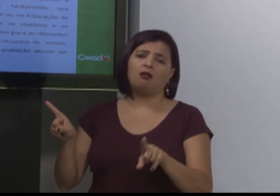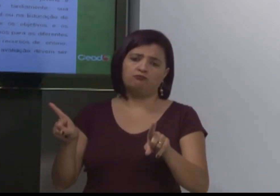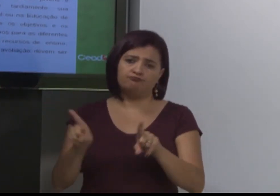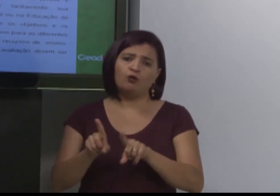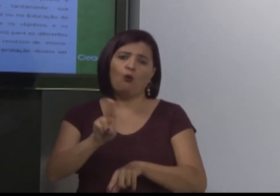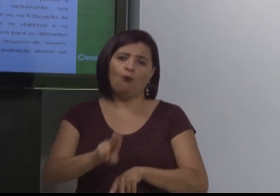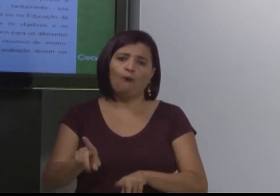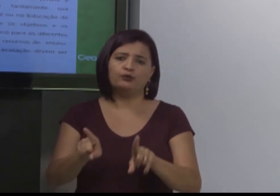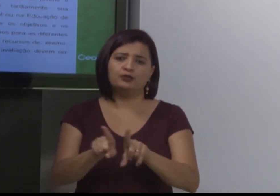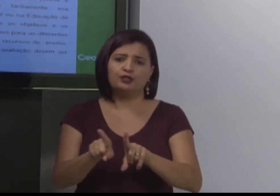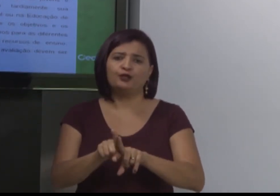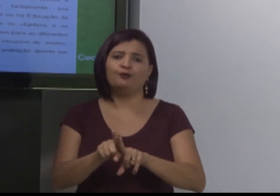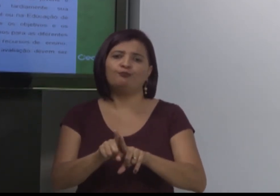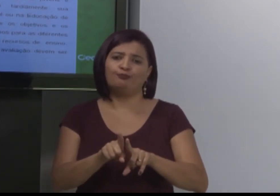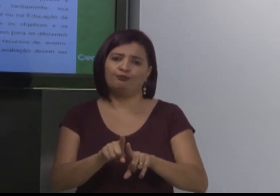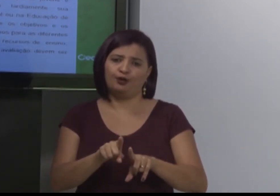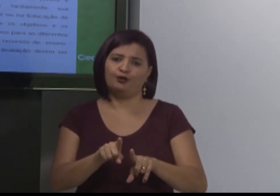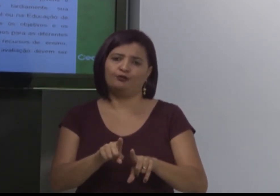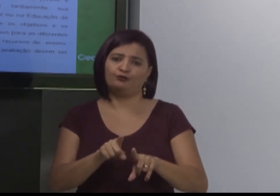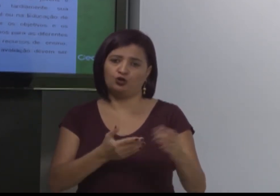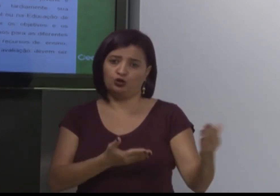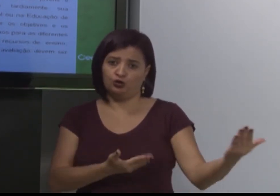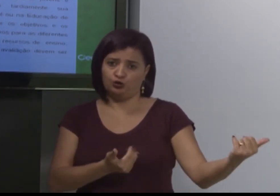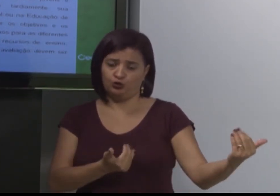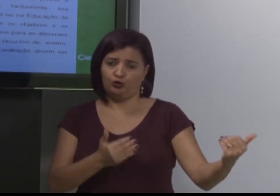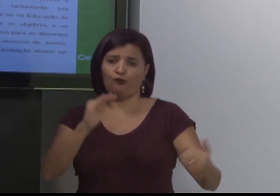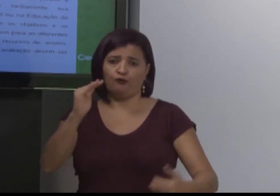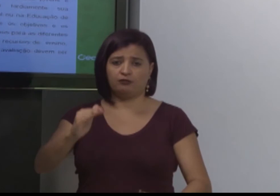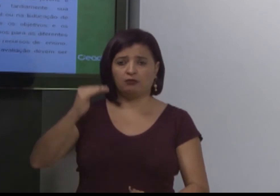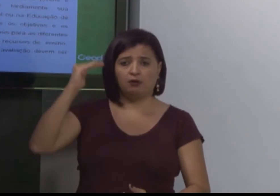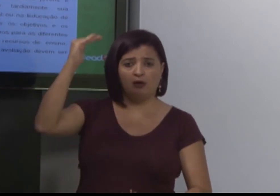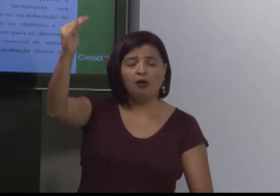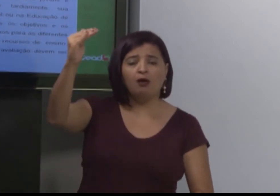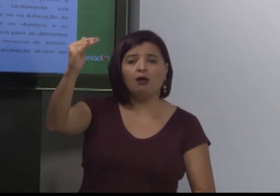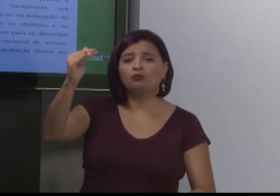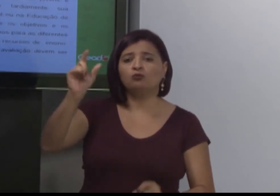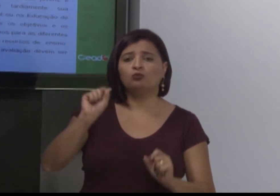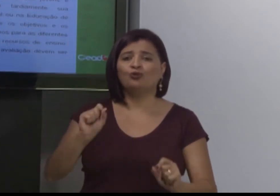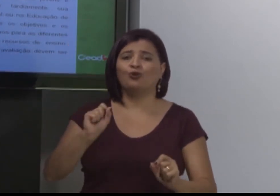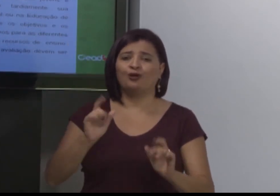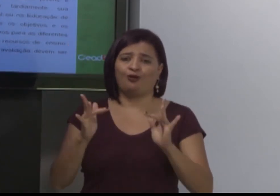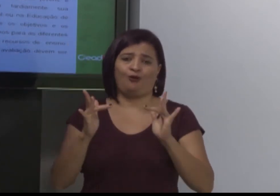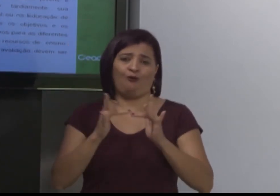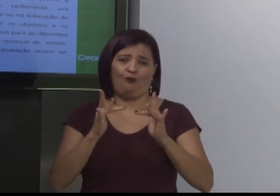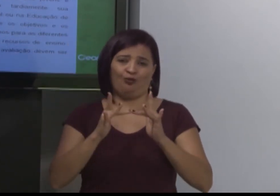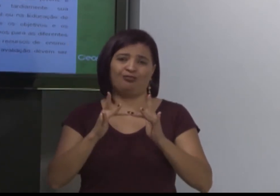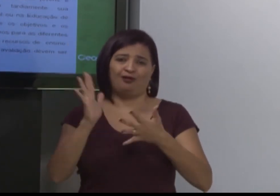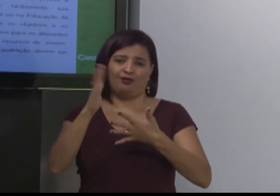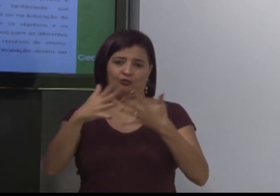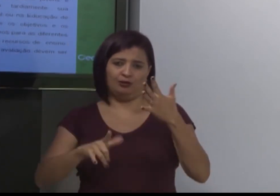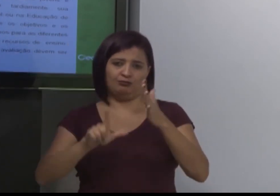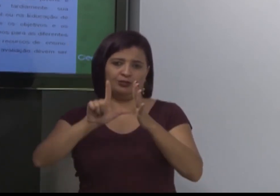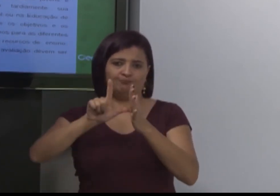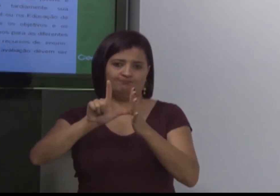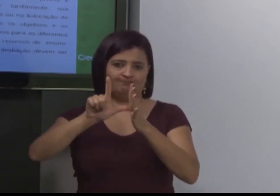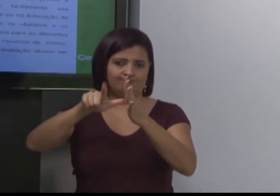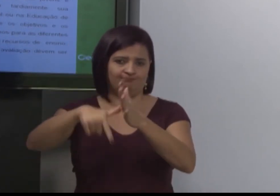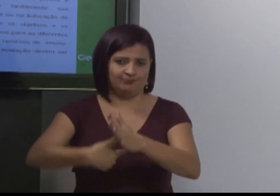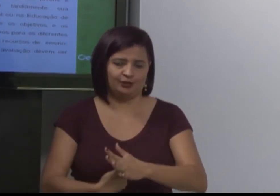Que posso utilizar também com jovens e adultos, com aprendizado tardio da língua de sinais,